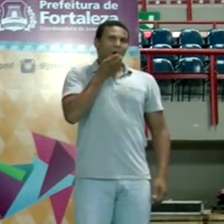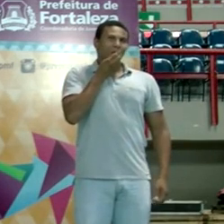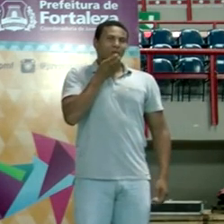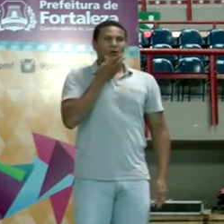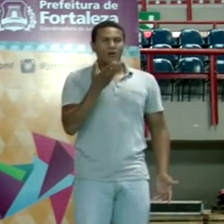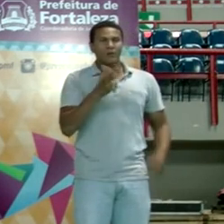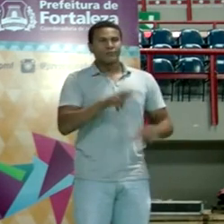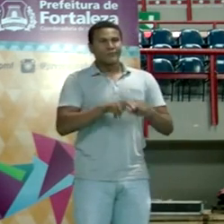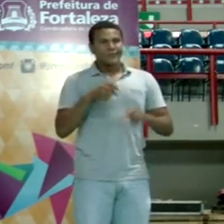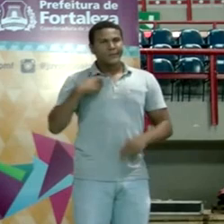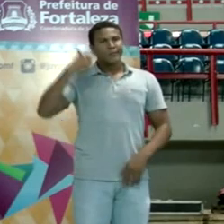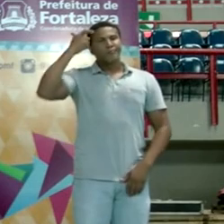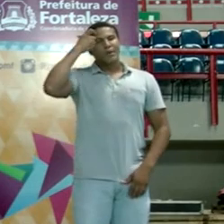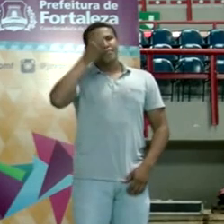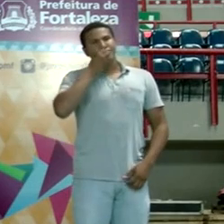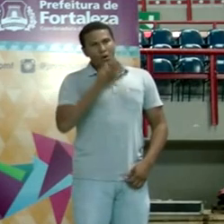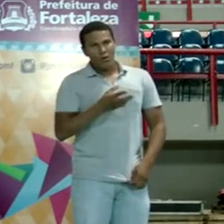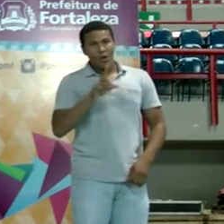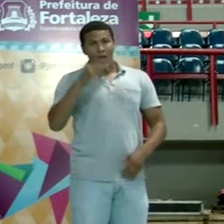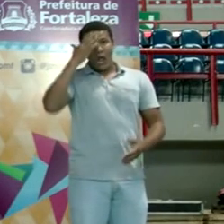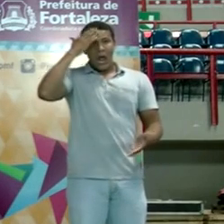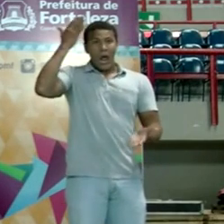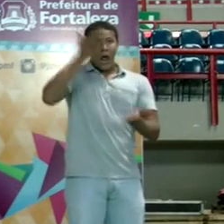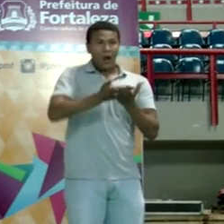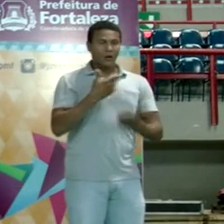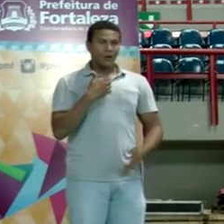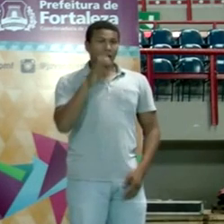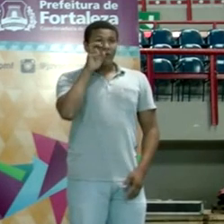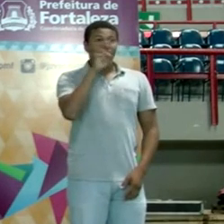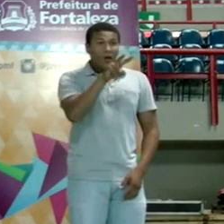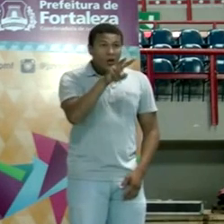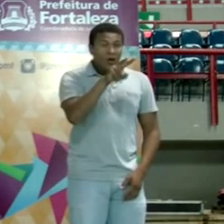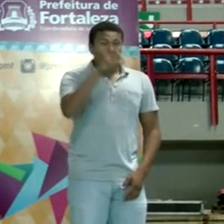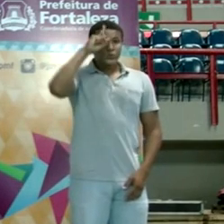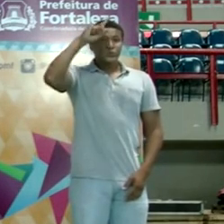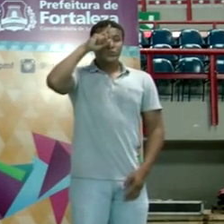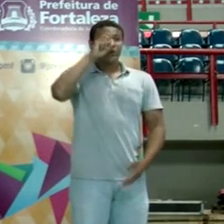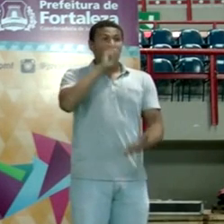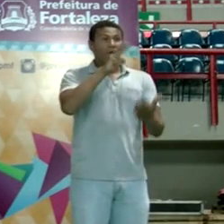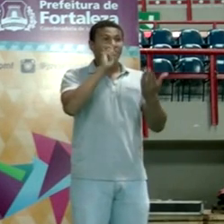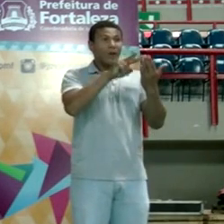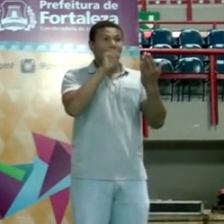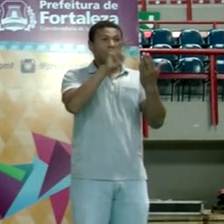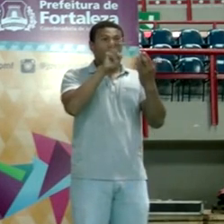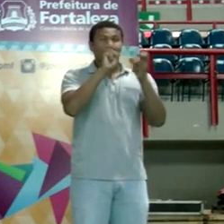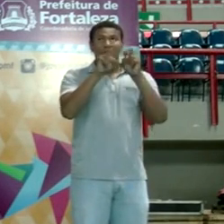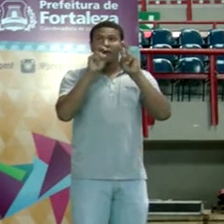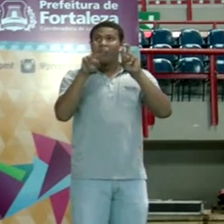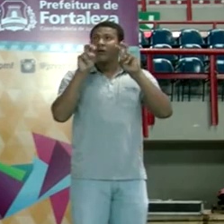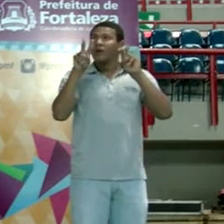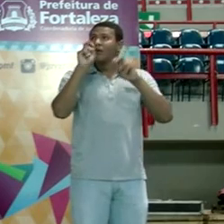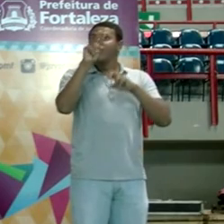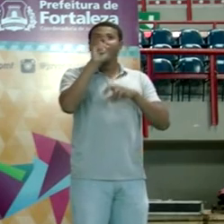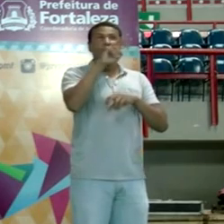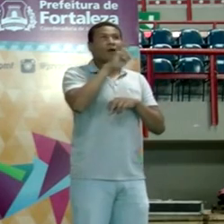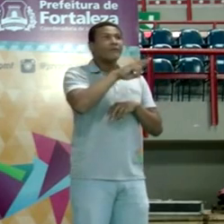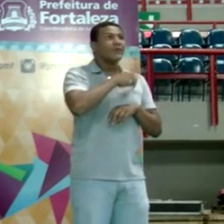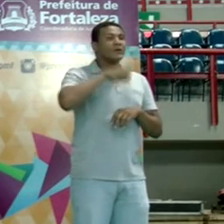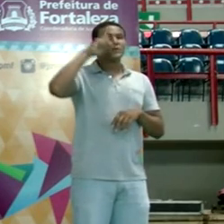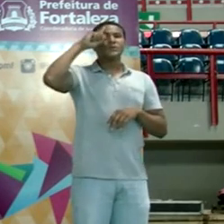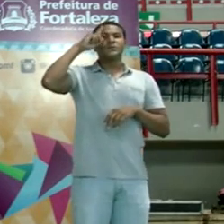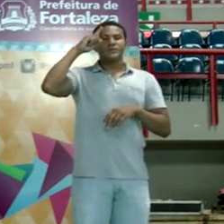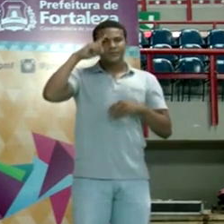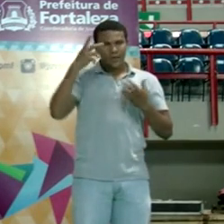Então é lógico, você acredita naquilo que você vê todo dia, que está em todos os meios de comunicação. Isso